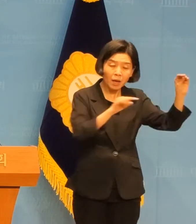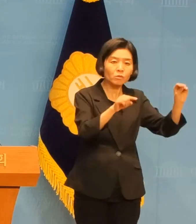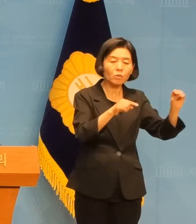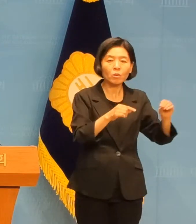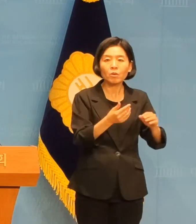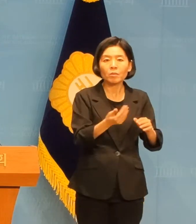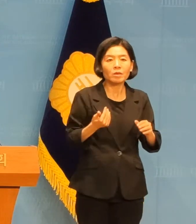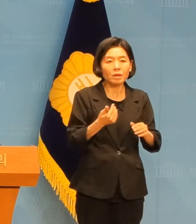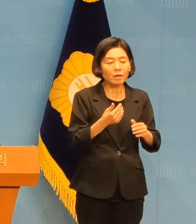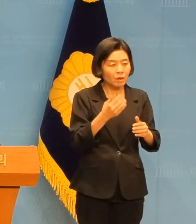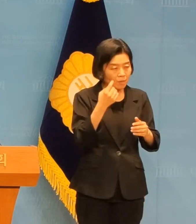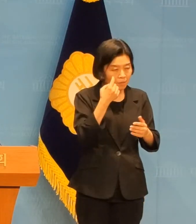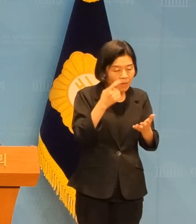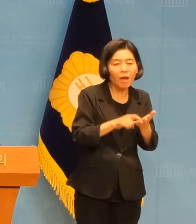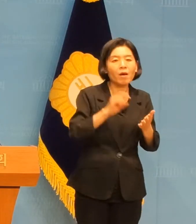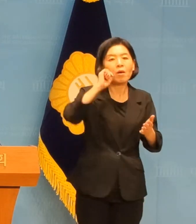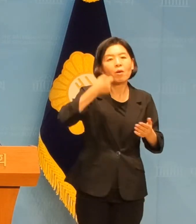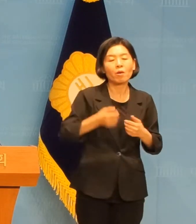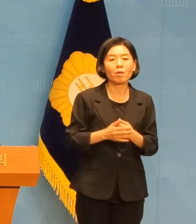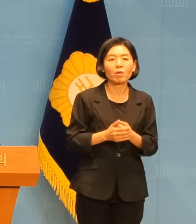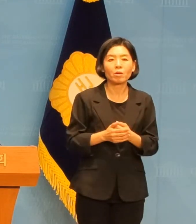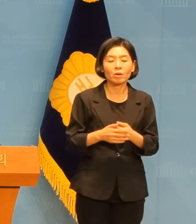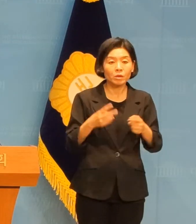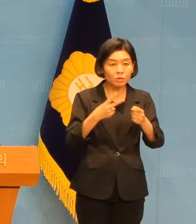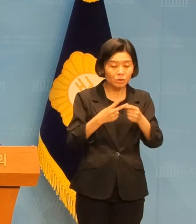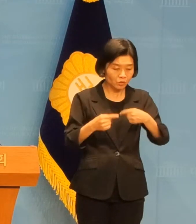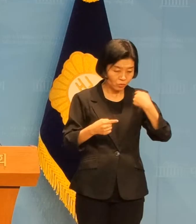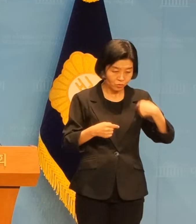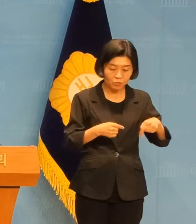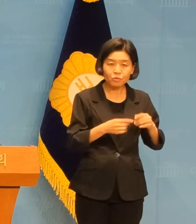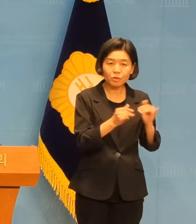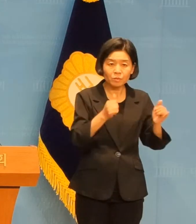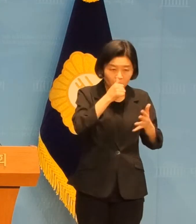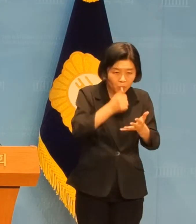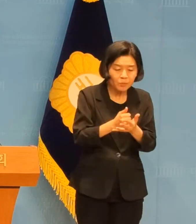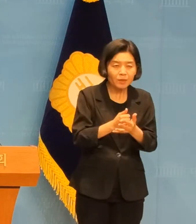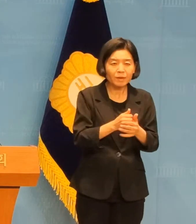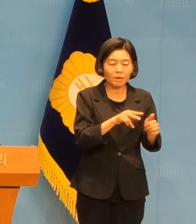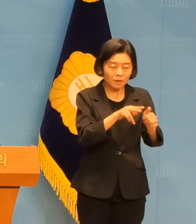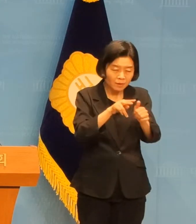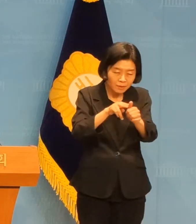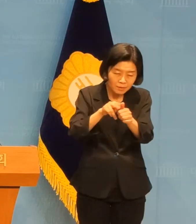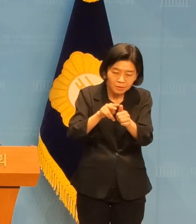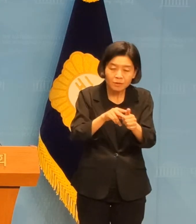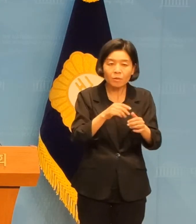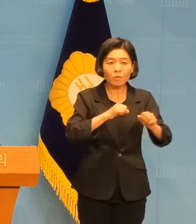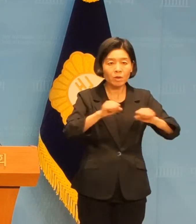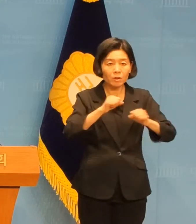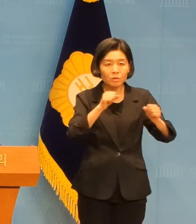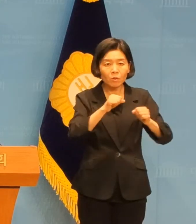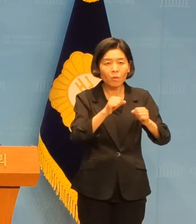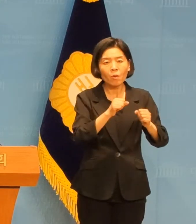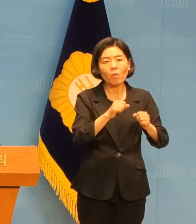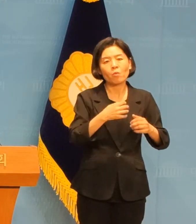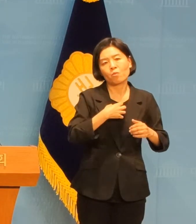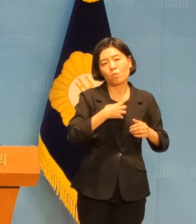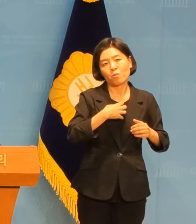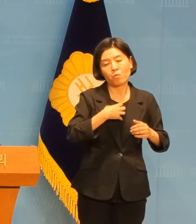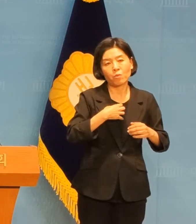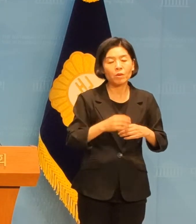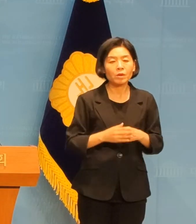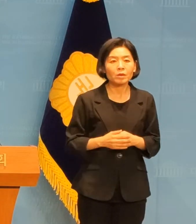없습니다. 둘째, 중국인 범죄와 간첩 활동에 무방비로 노출될 수밖에